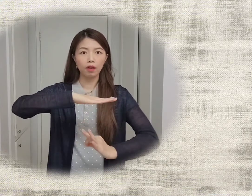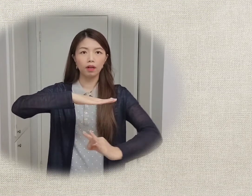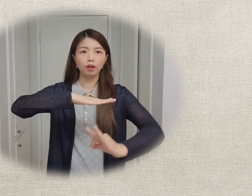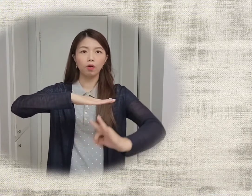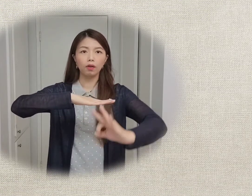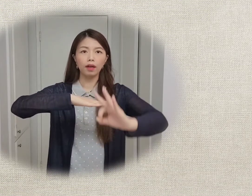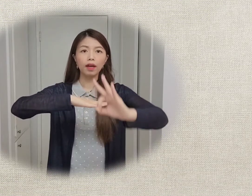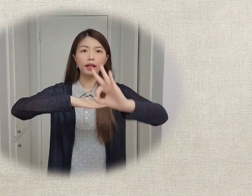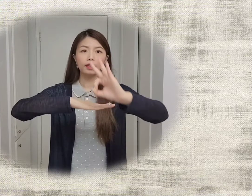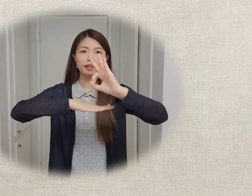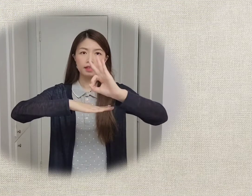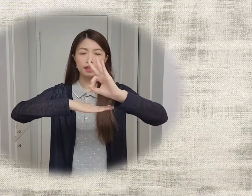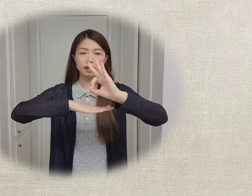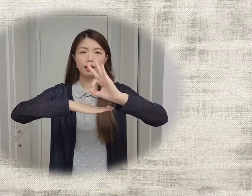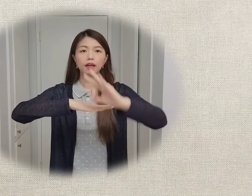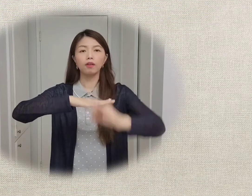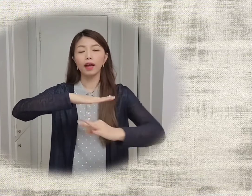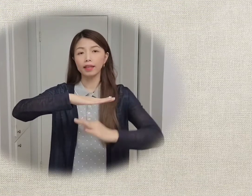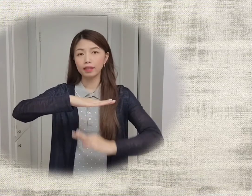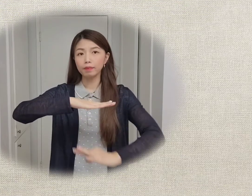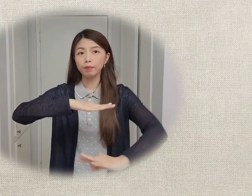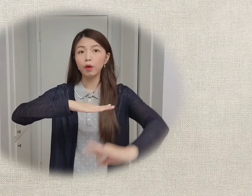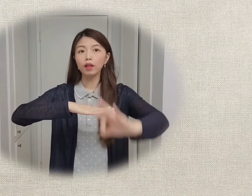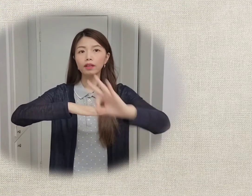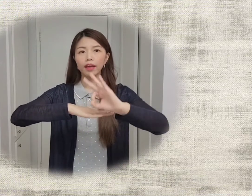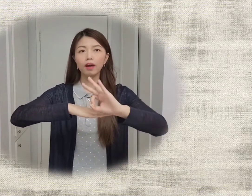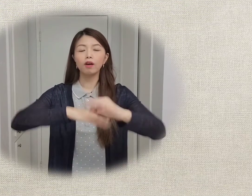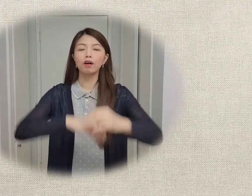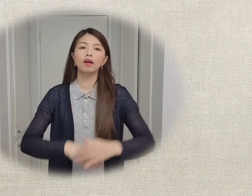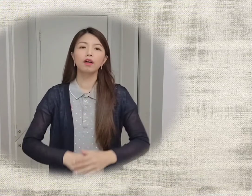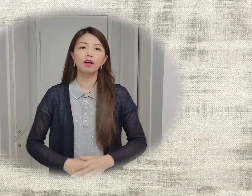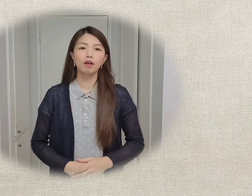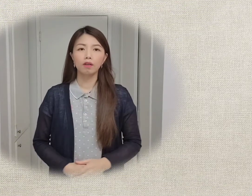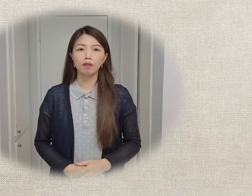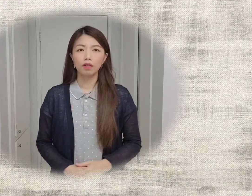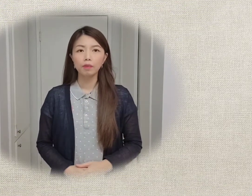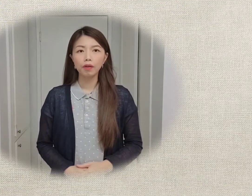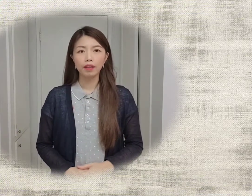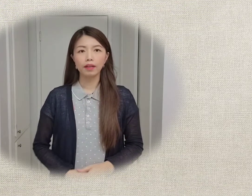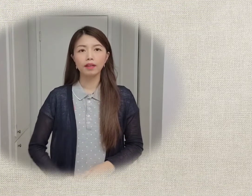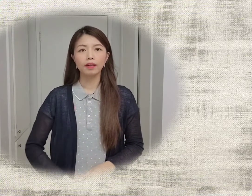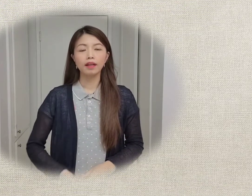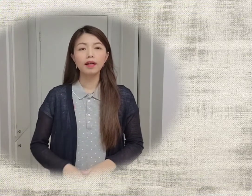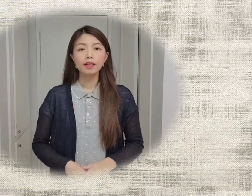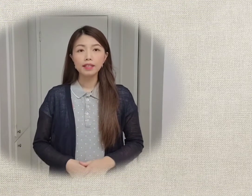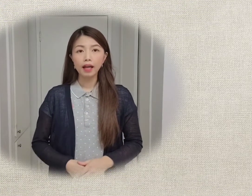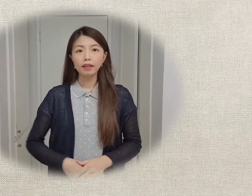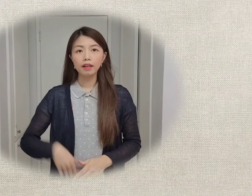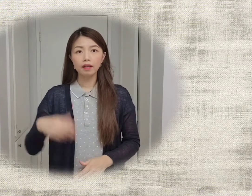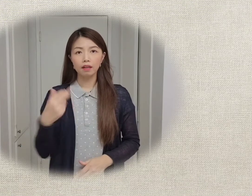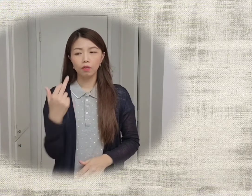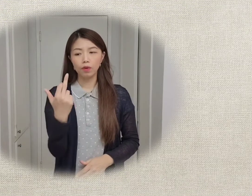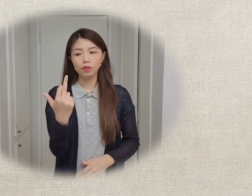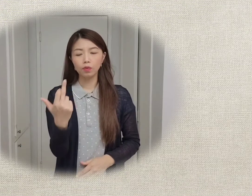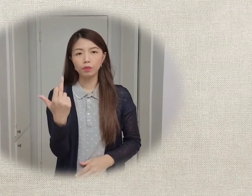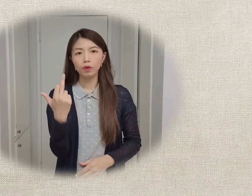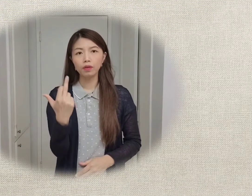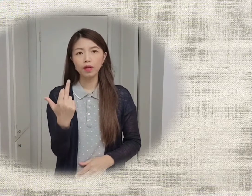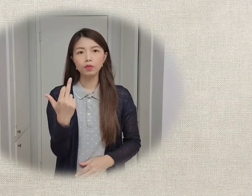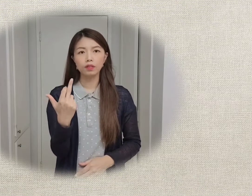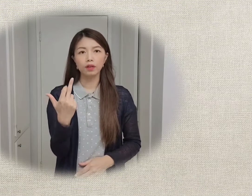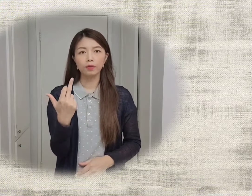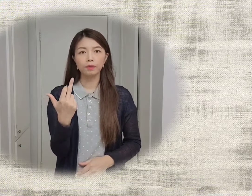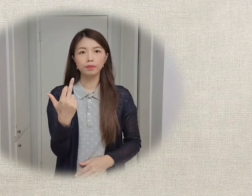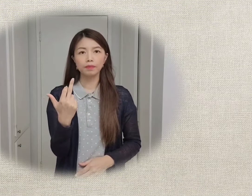상태에서 이렇게 해가 뜨듯이 이렇게 아침을 표현하는데요. 이번에는 산을 왼손을